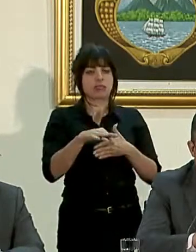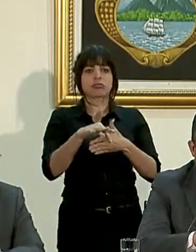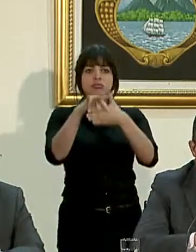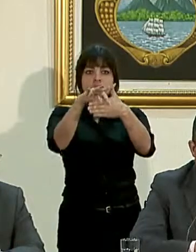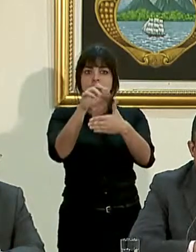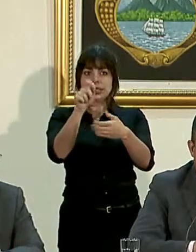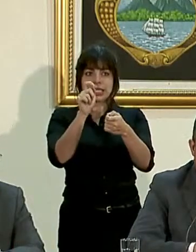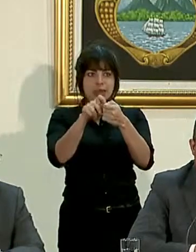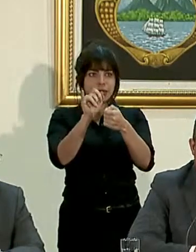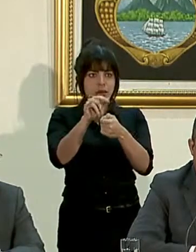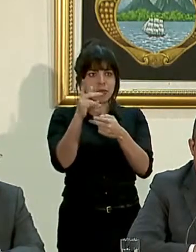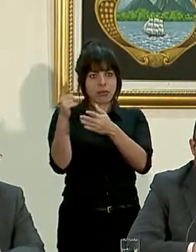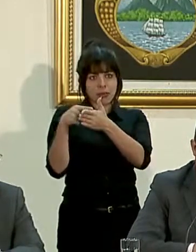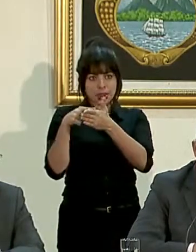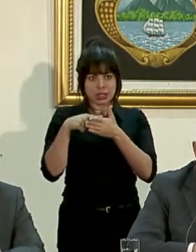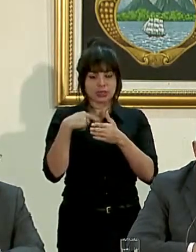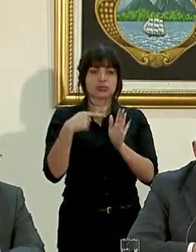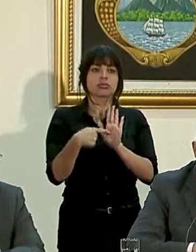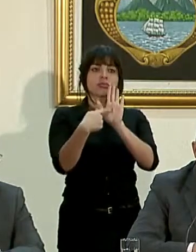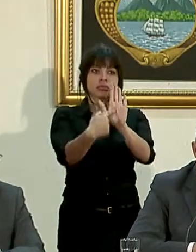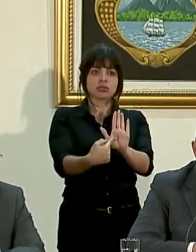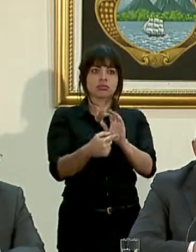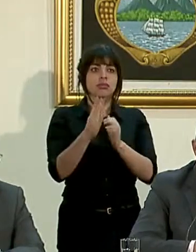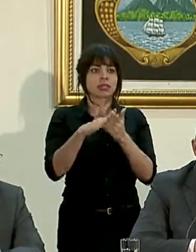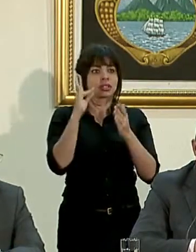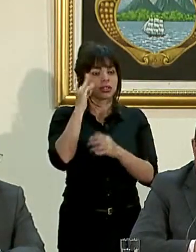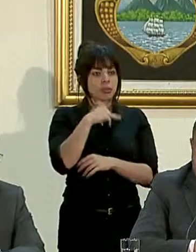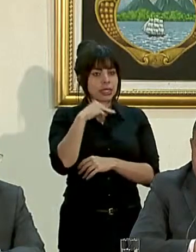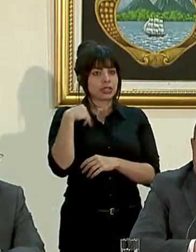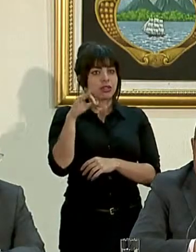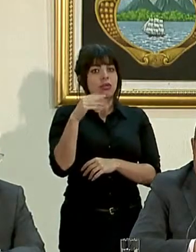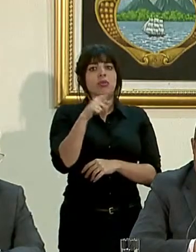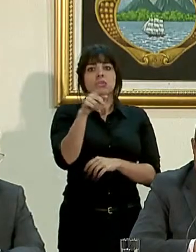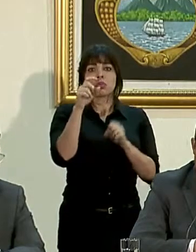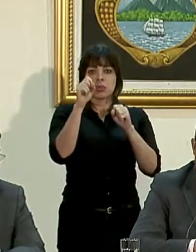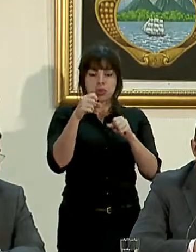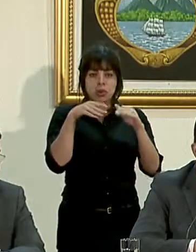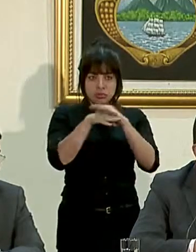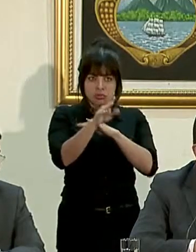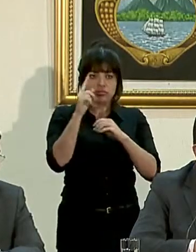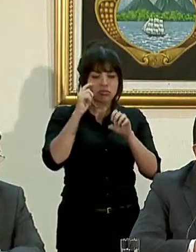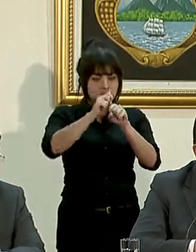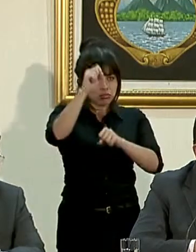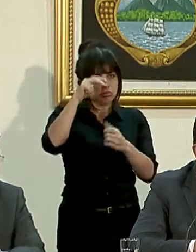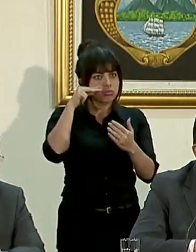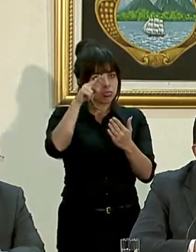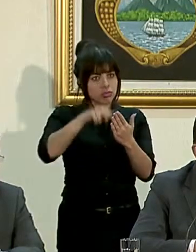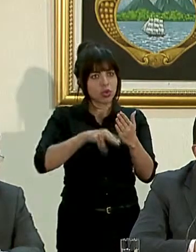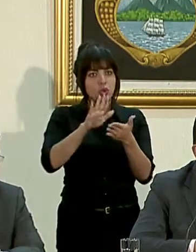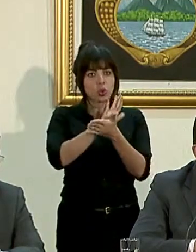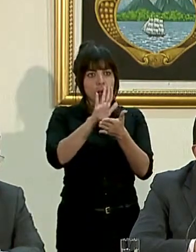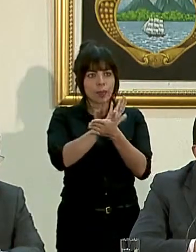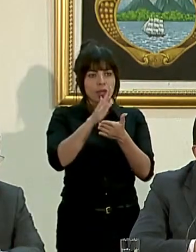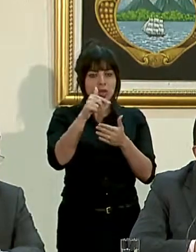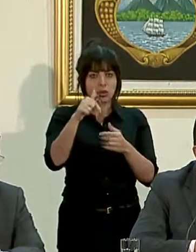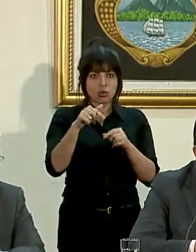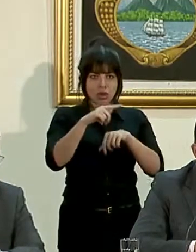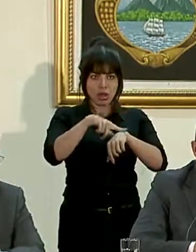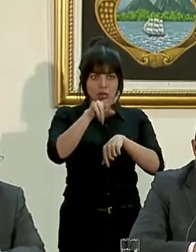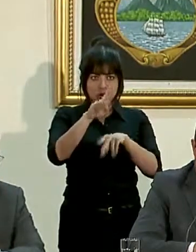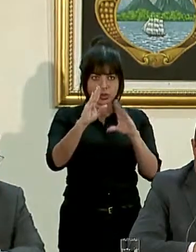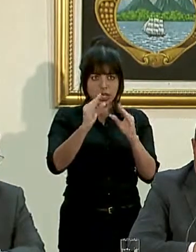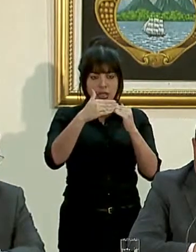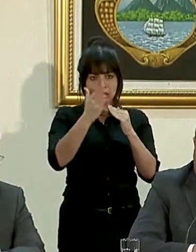intacta, tal y como fue presentado por la señora ministra, de manera tal que ustedes tendrán acceso a ese documento a partir de esa hora.